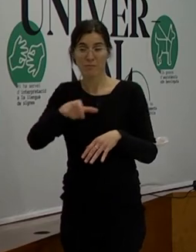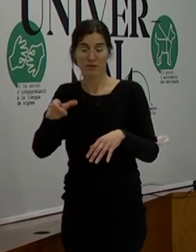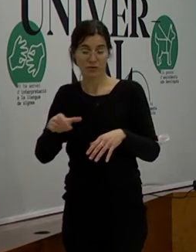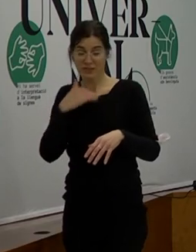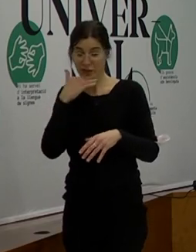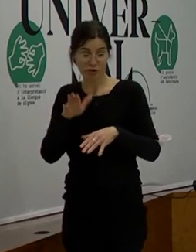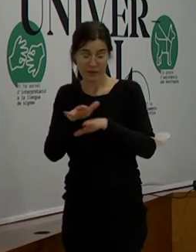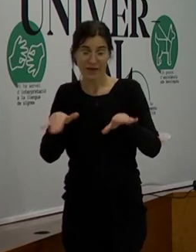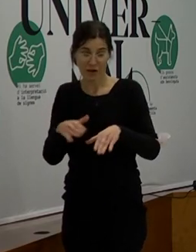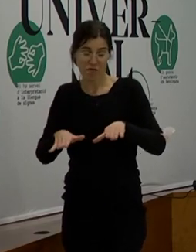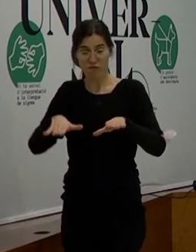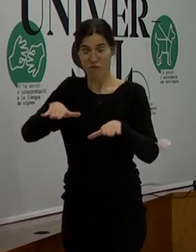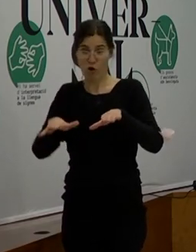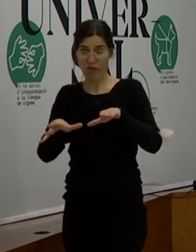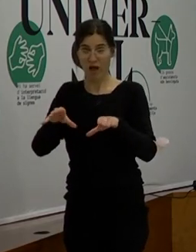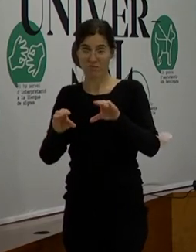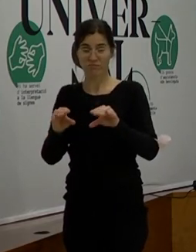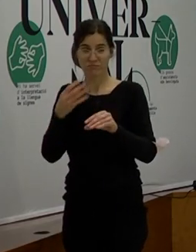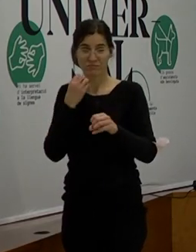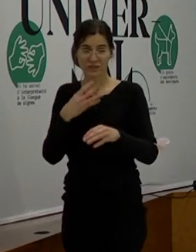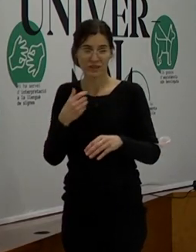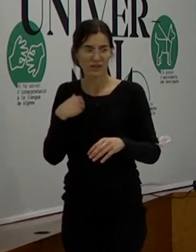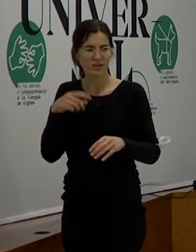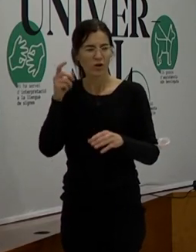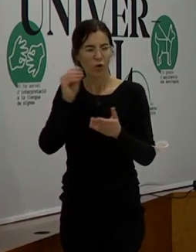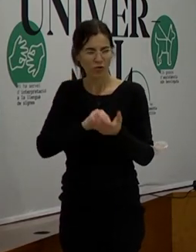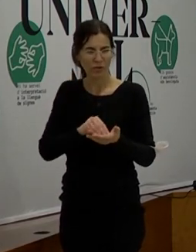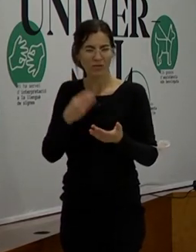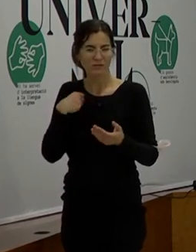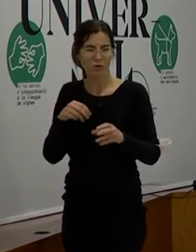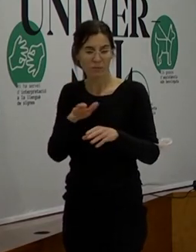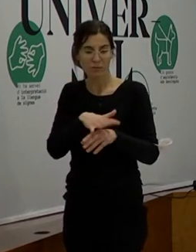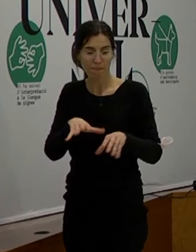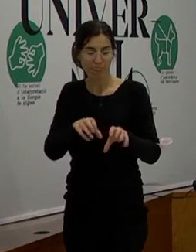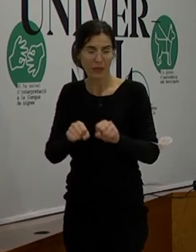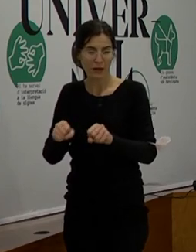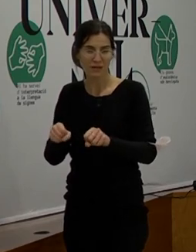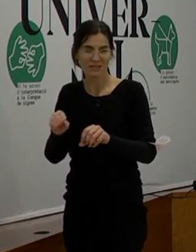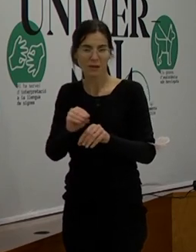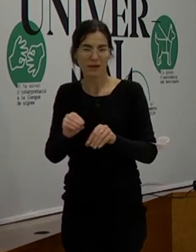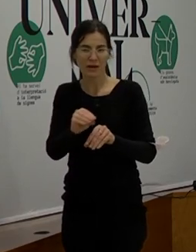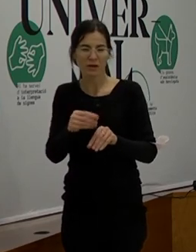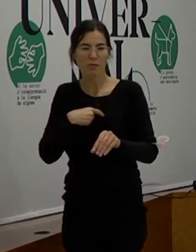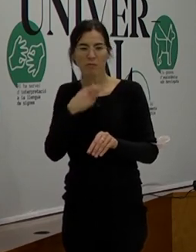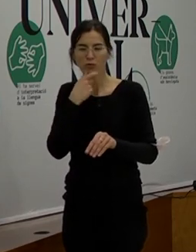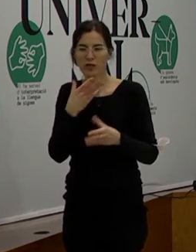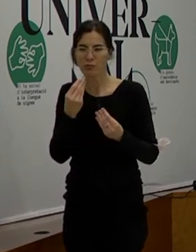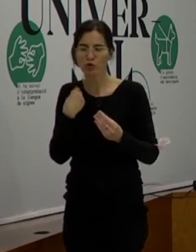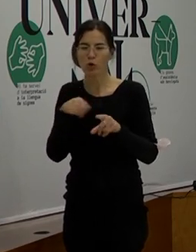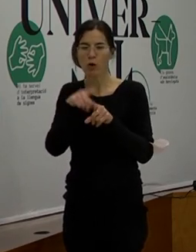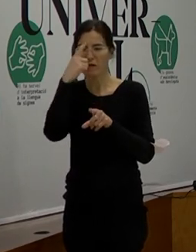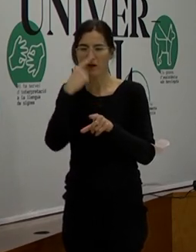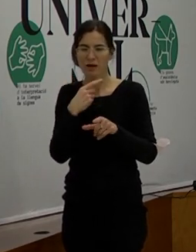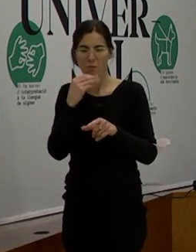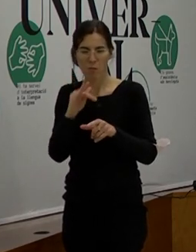i realment. Bé, i insisteixo, les places d'aparcament m'agradaria molt a Cardedeu, com una bona imatge,